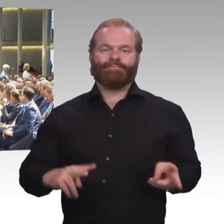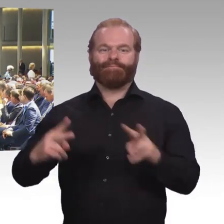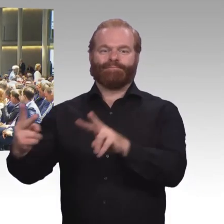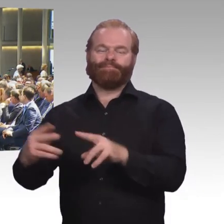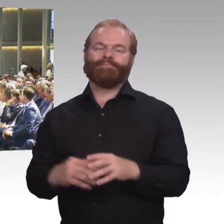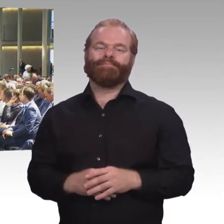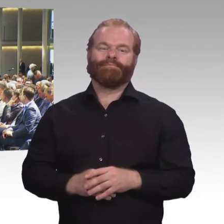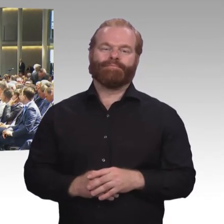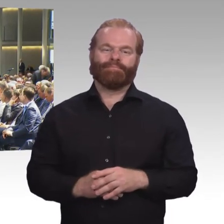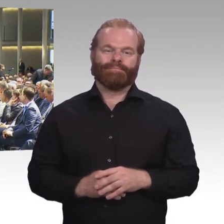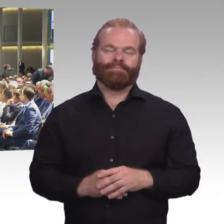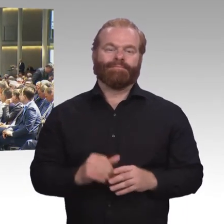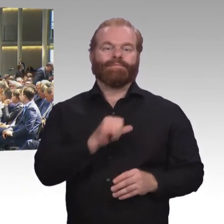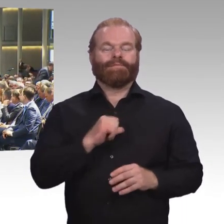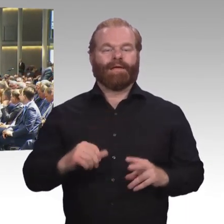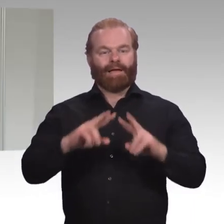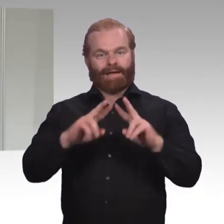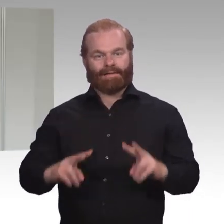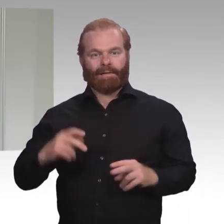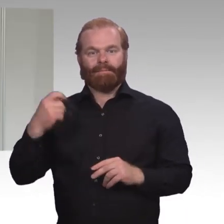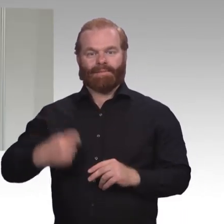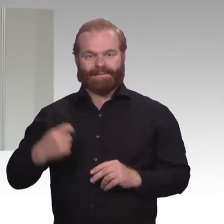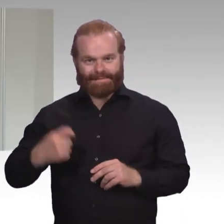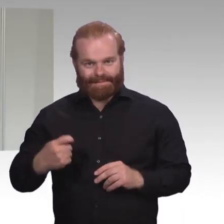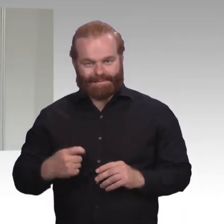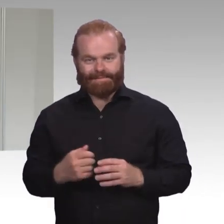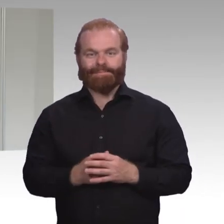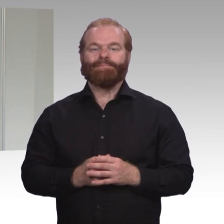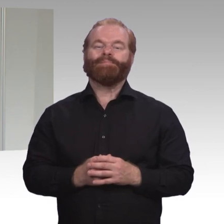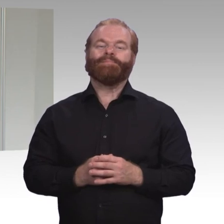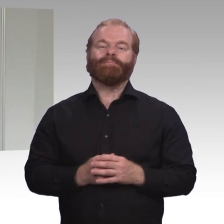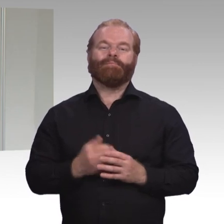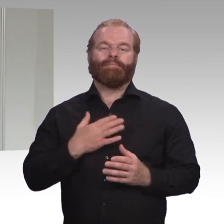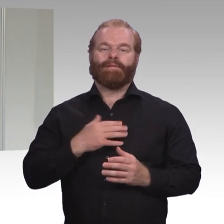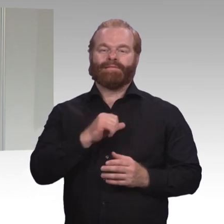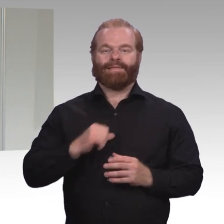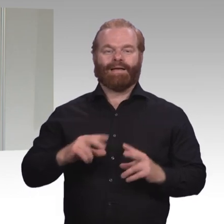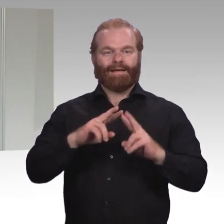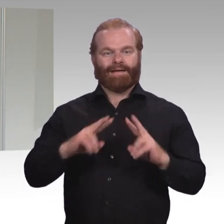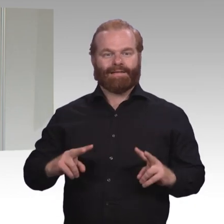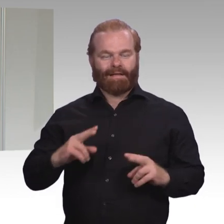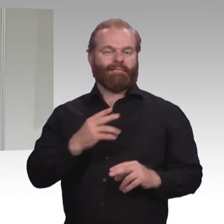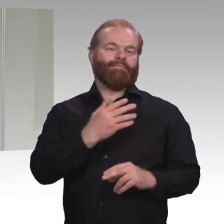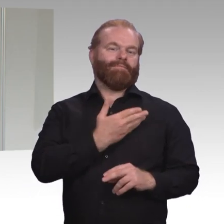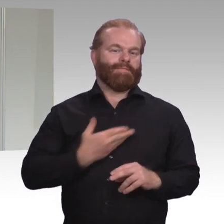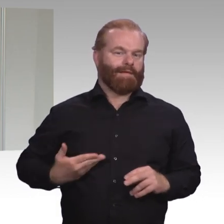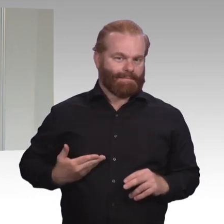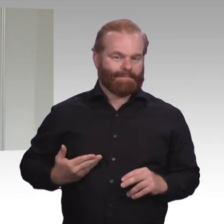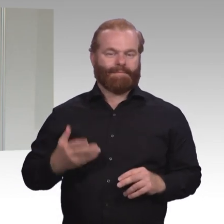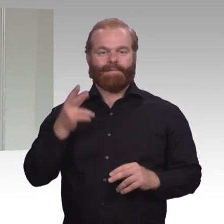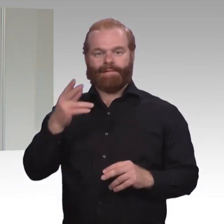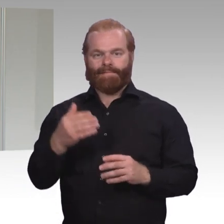Sehr geehrter Herr Präsident, meine sehr verehrten Damen und Herren, es ist gut, dass wir heute als Parlament hier im Deutschen